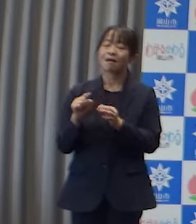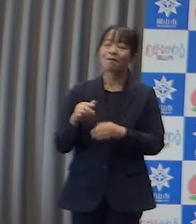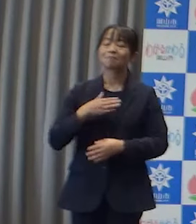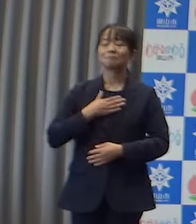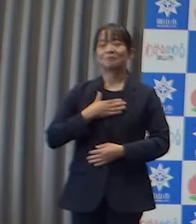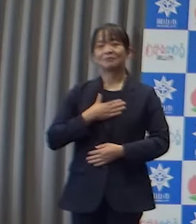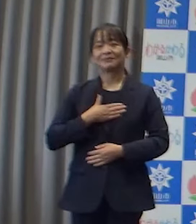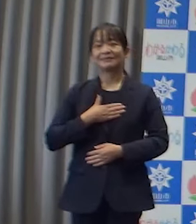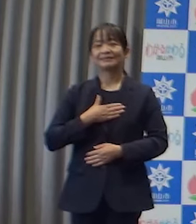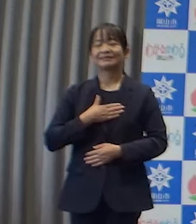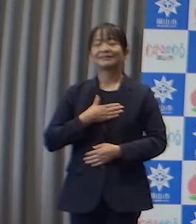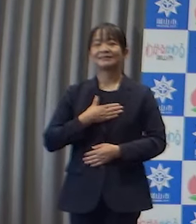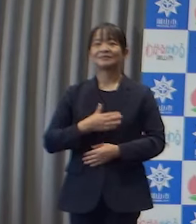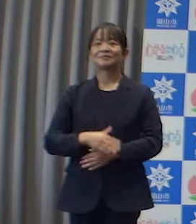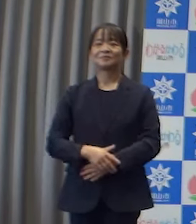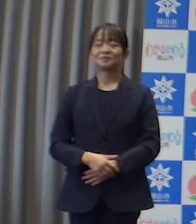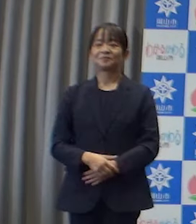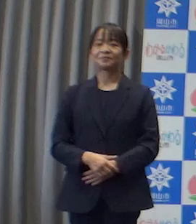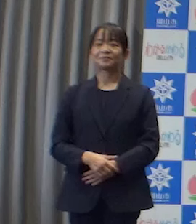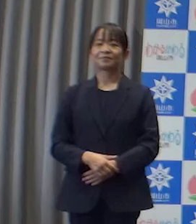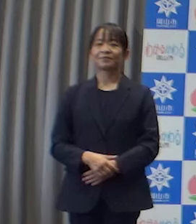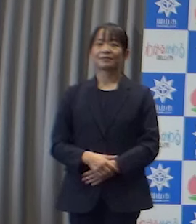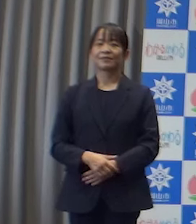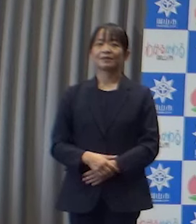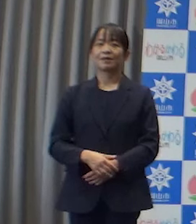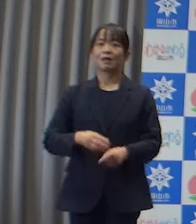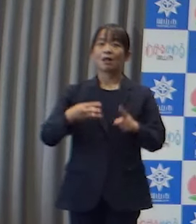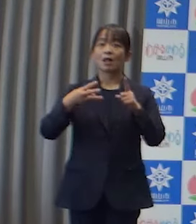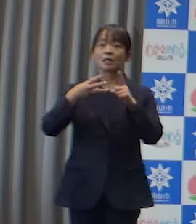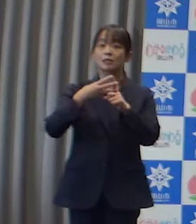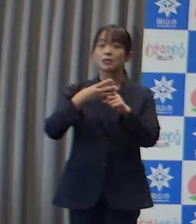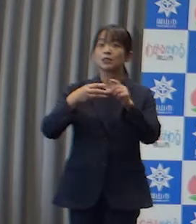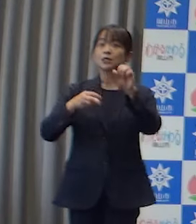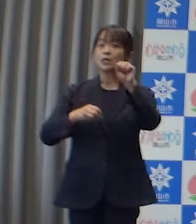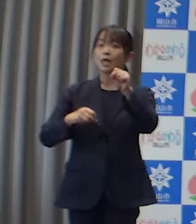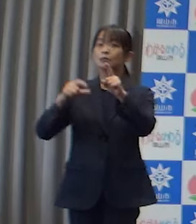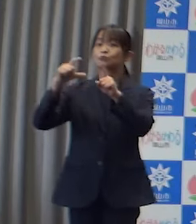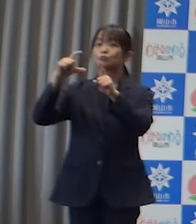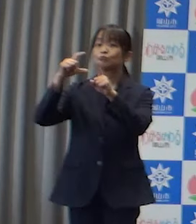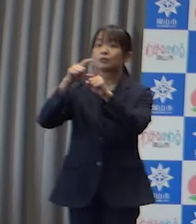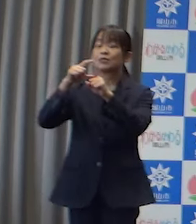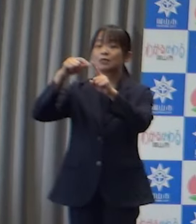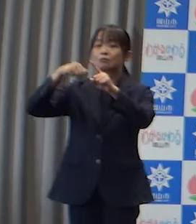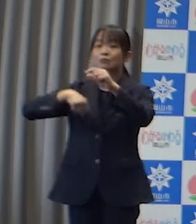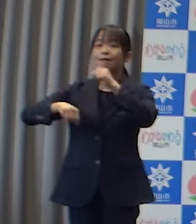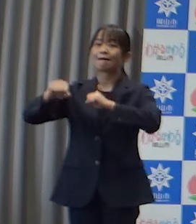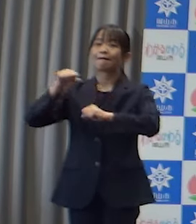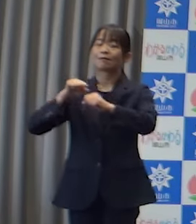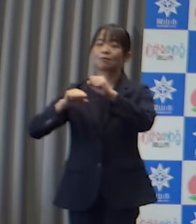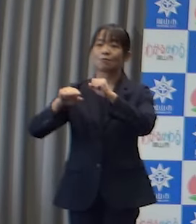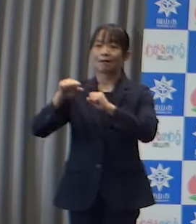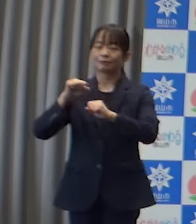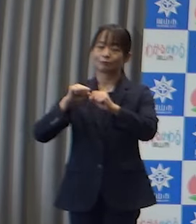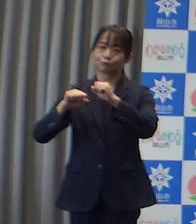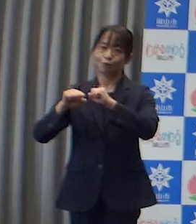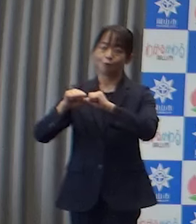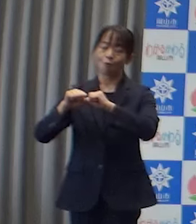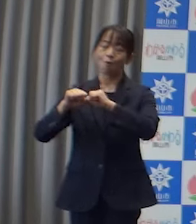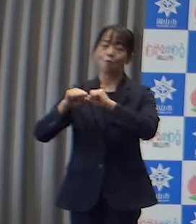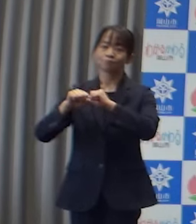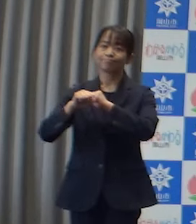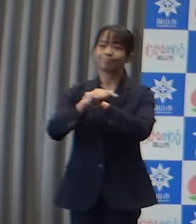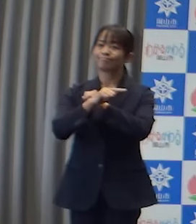狭い。あとESD で多くの活動をさせてますもらっていますけれ